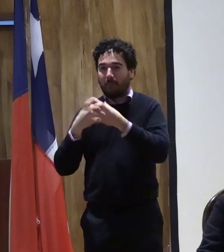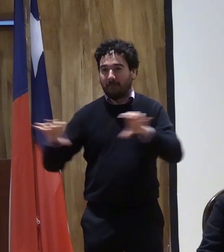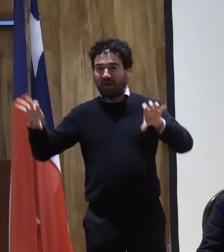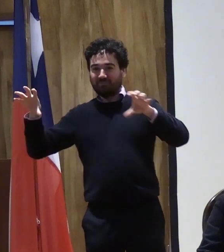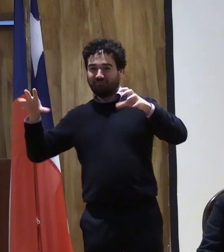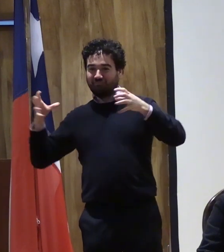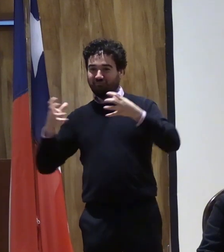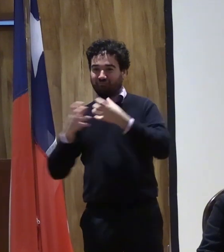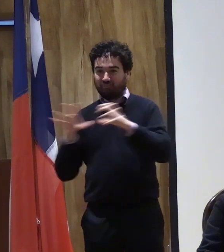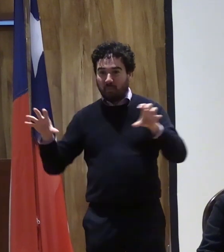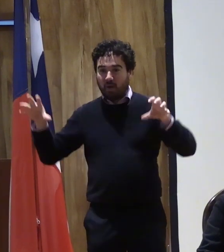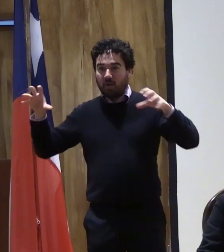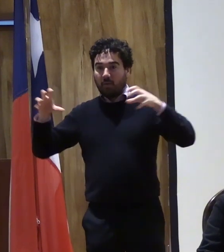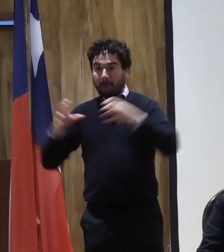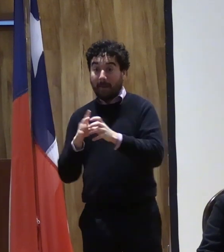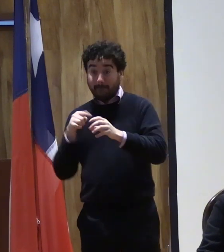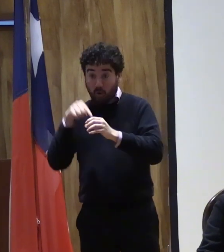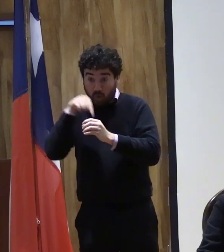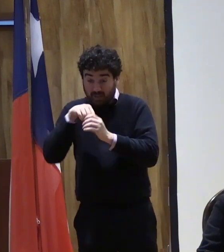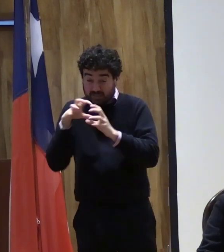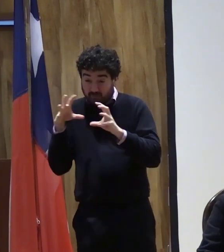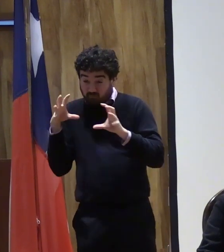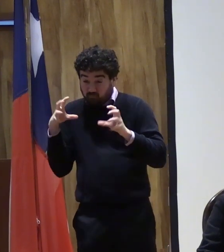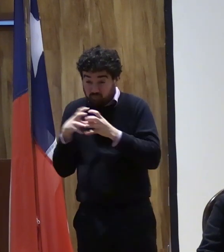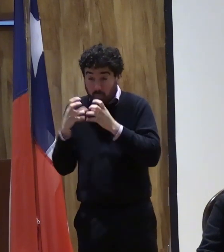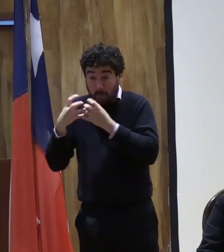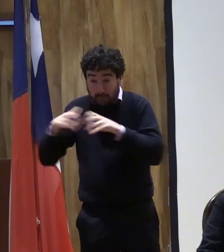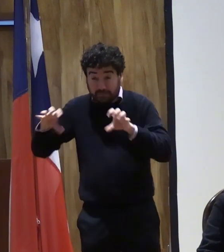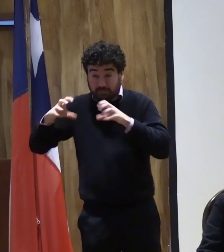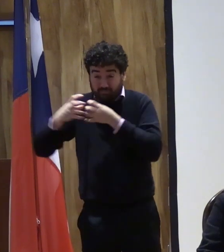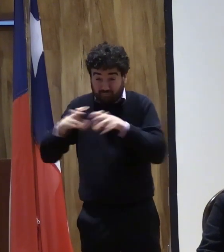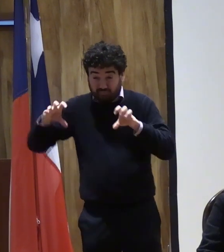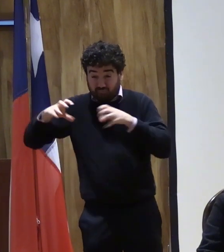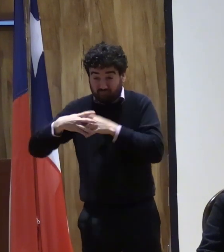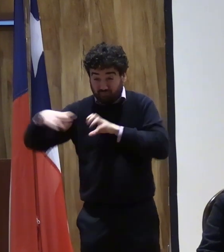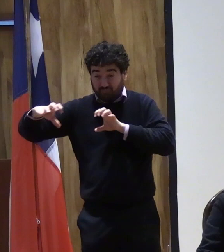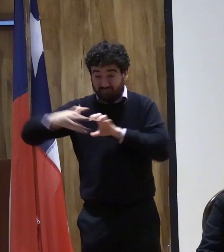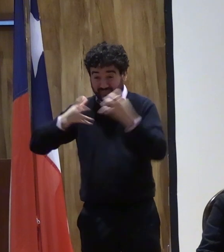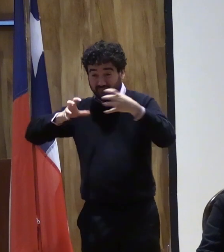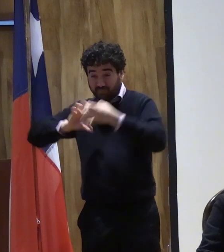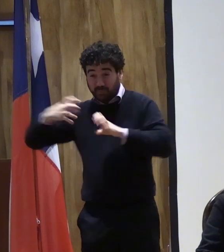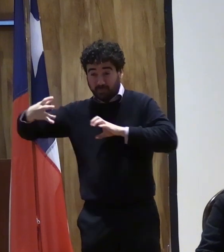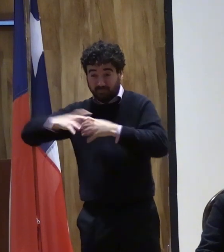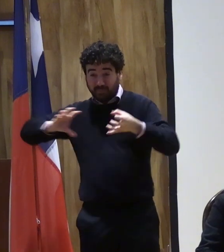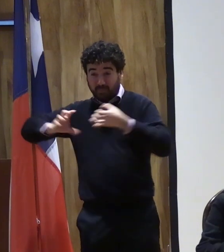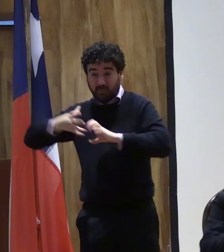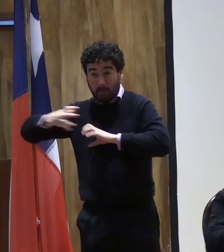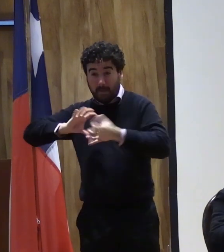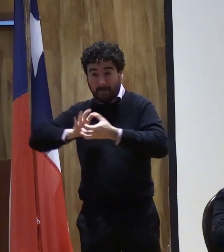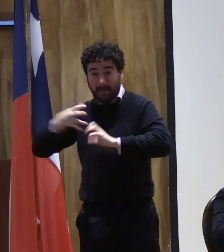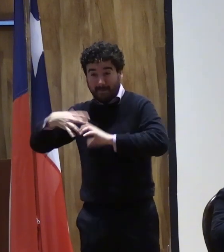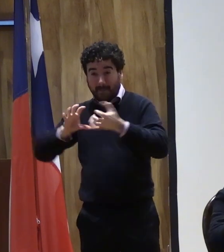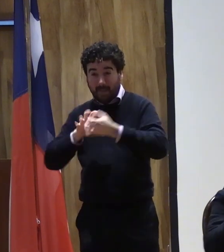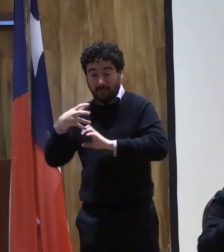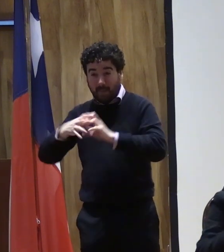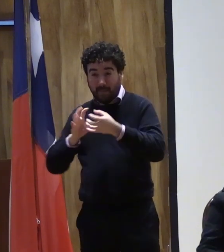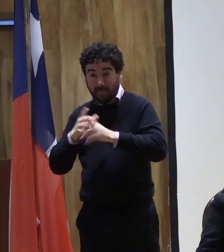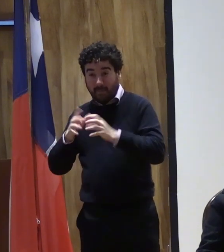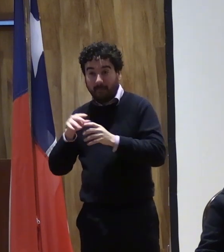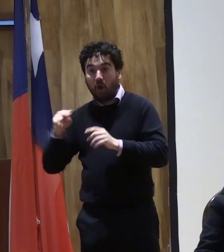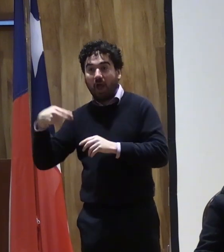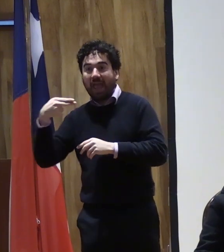muy denso y los choques son muy frecuentes y los choques son muy rápidos, se unen 2